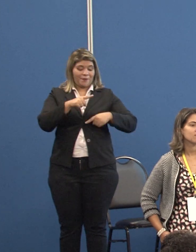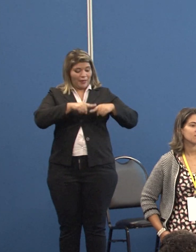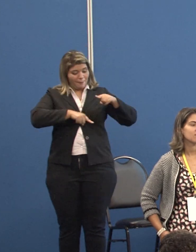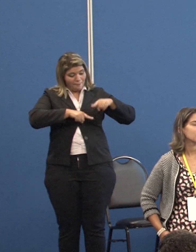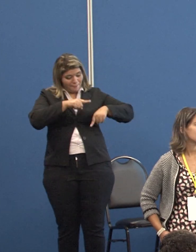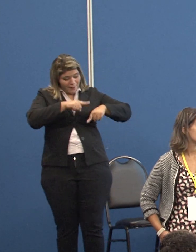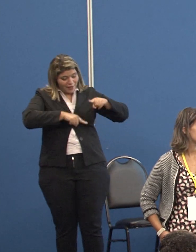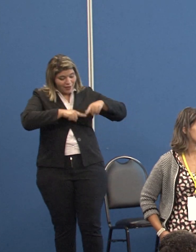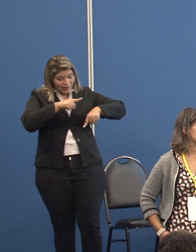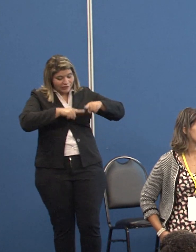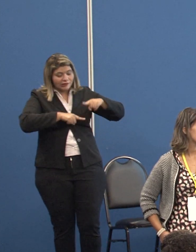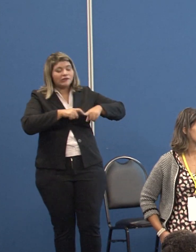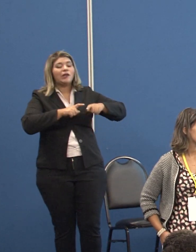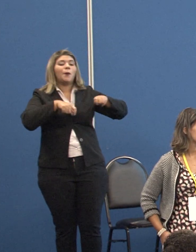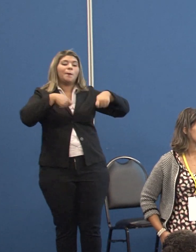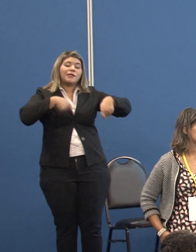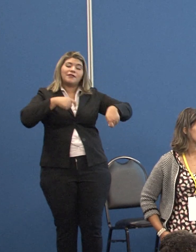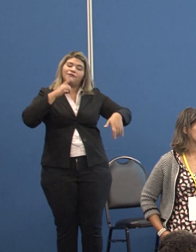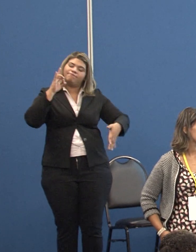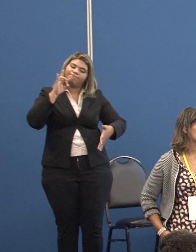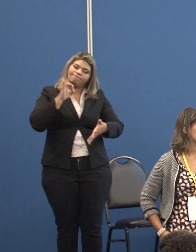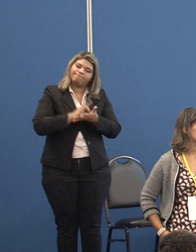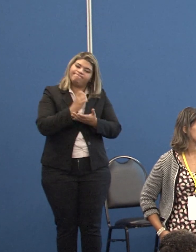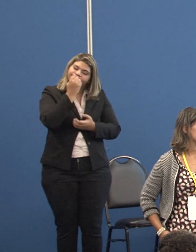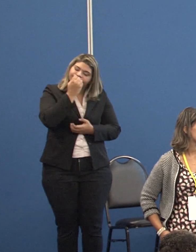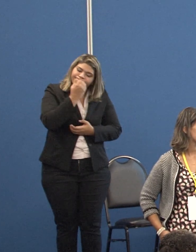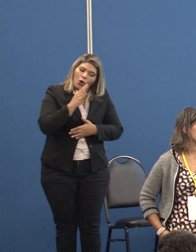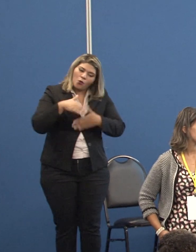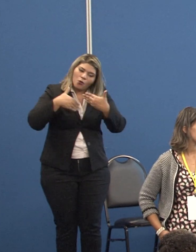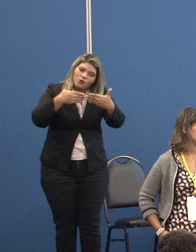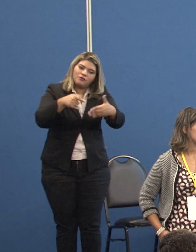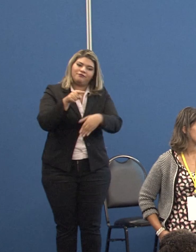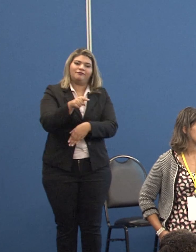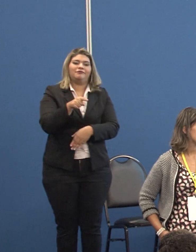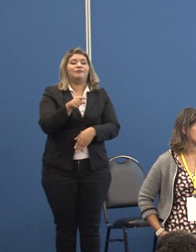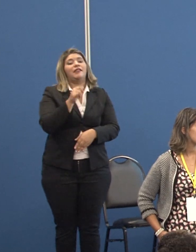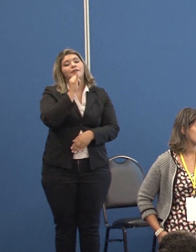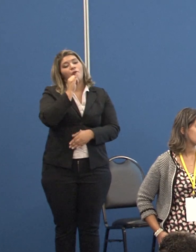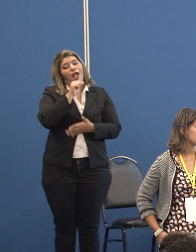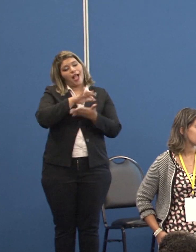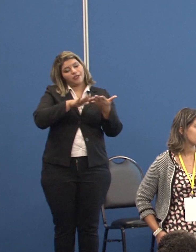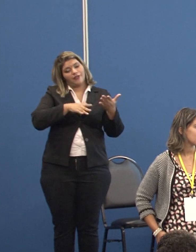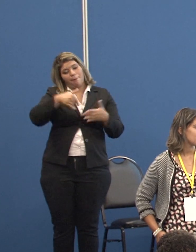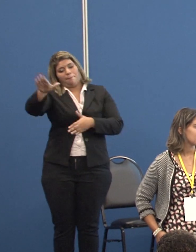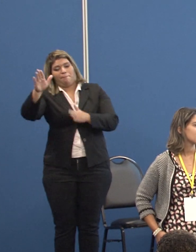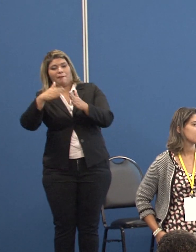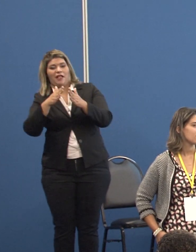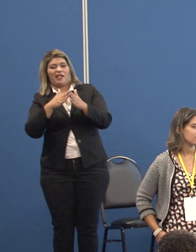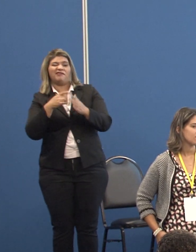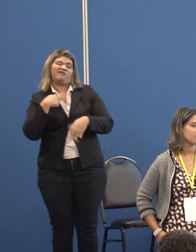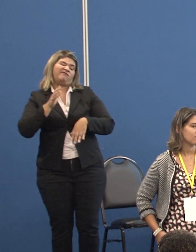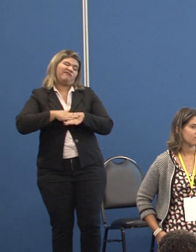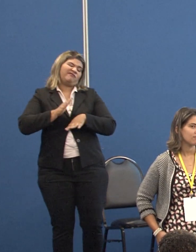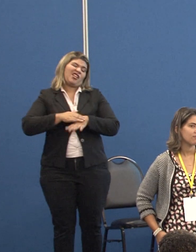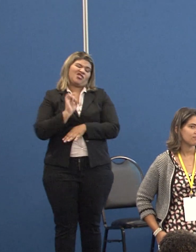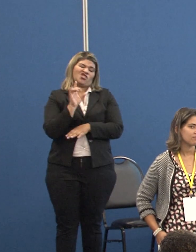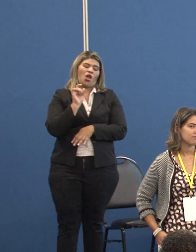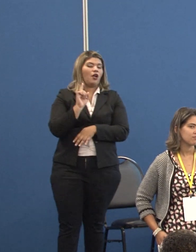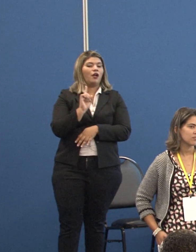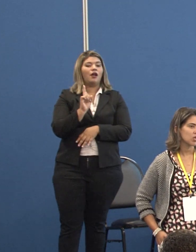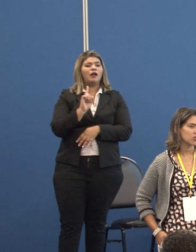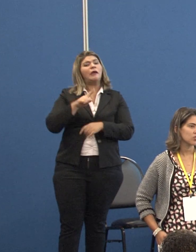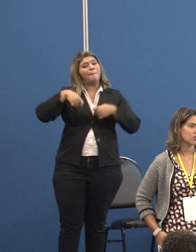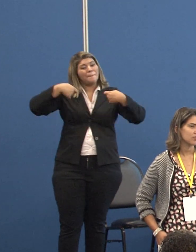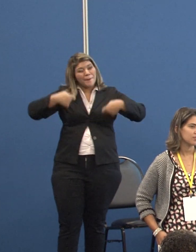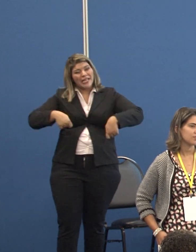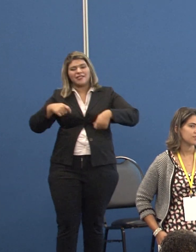e funcionais. Eu preciso promover atividades que vá para casa, que não envolva somente o aluno, mas que necessite da participação da